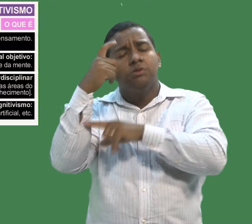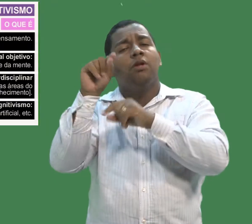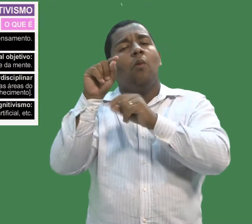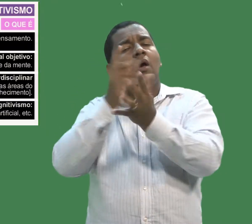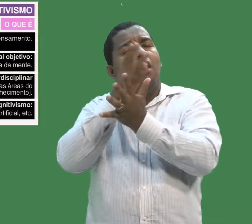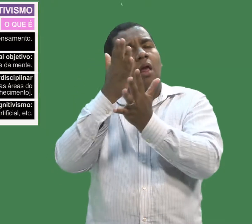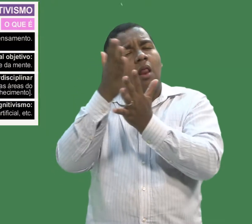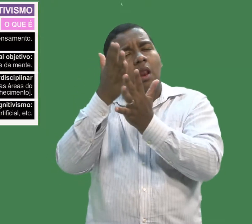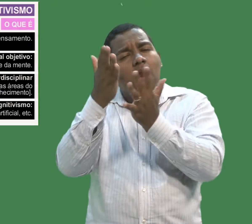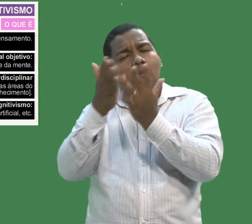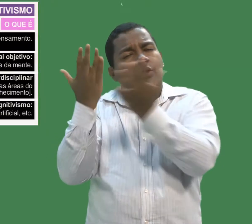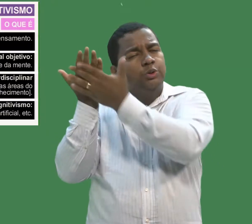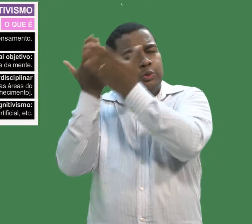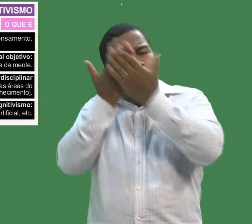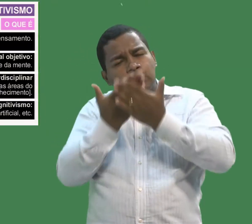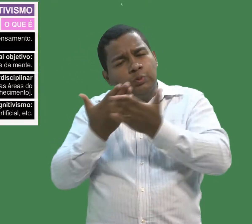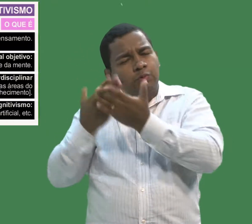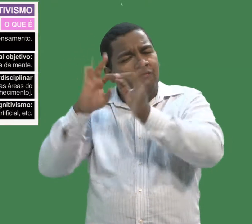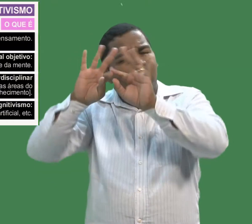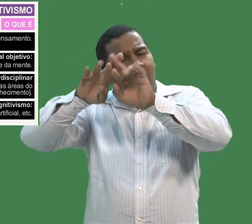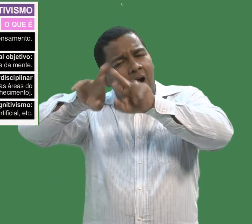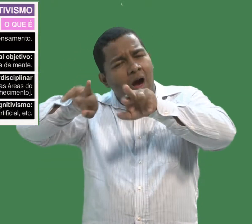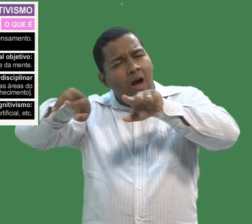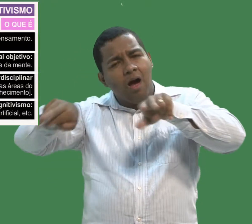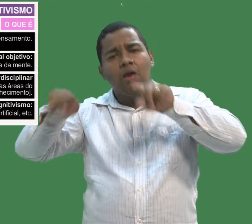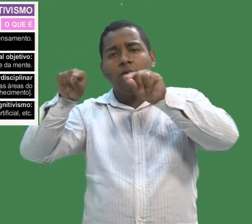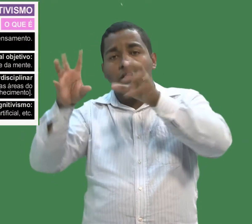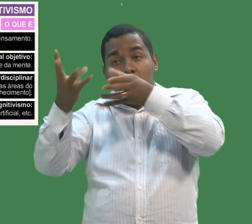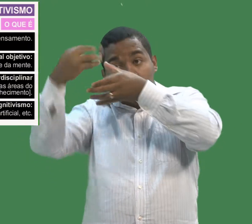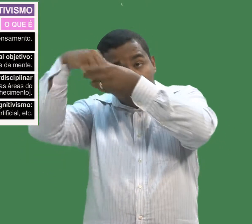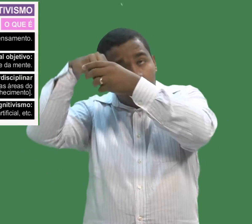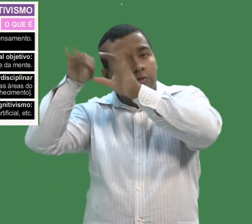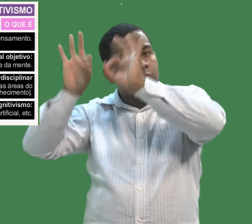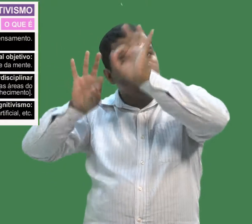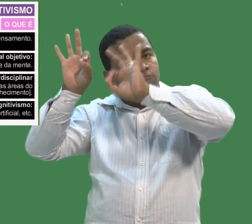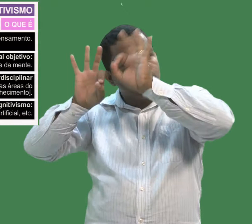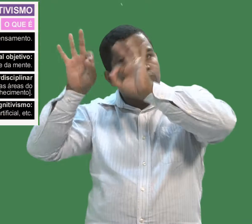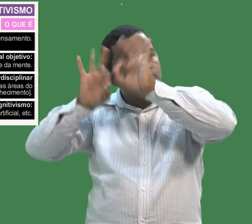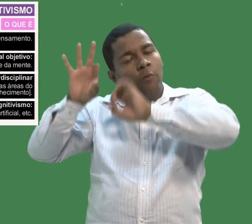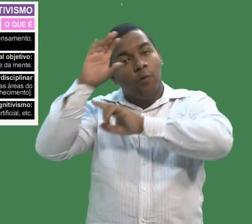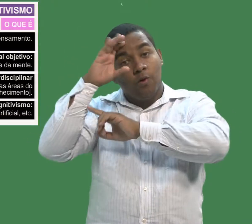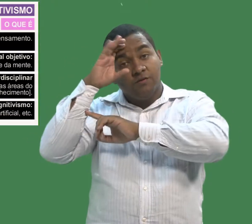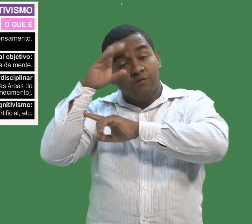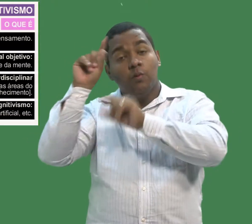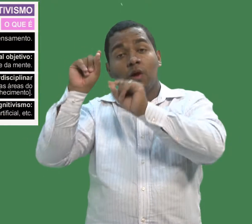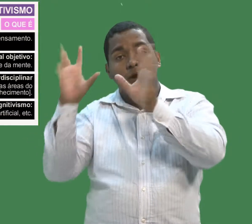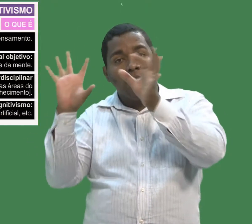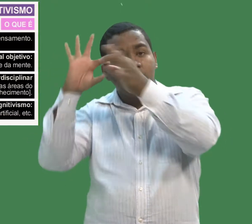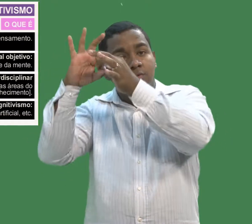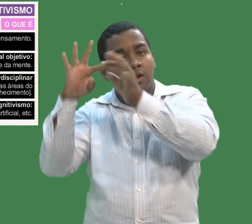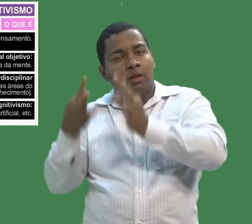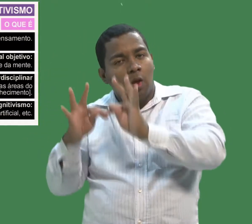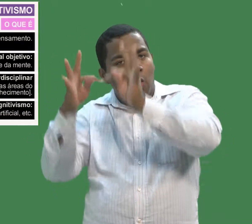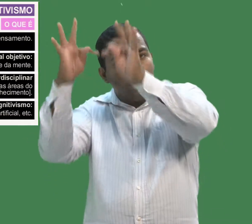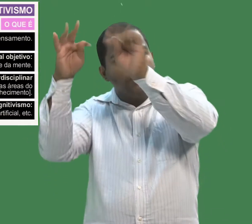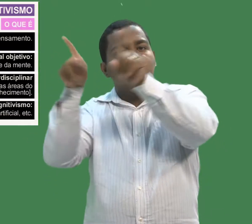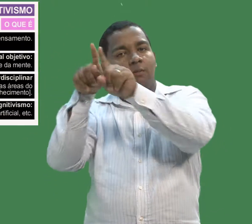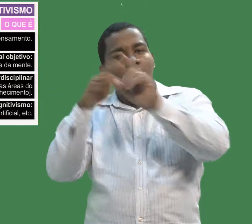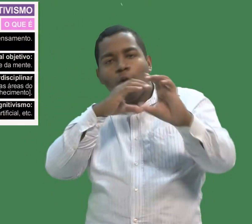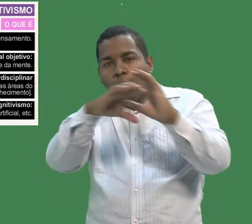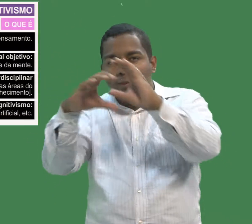Novas ênfases ao cognitivismo. Está ligado à tecnologia de informação e comunicação, que é representado por computadores,